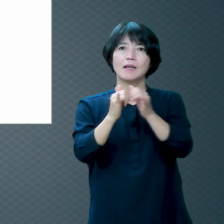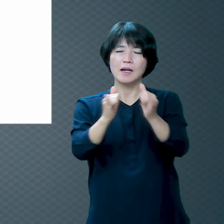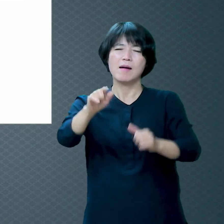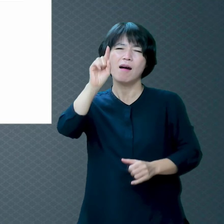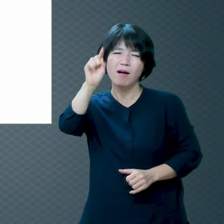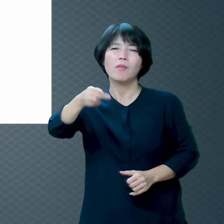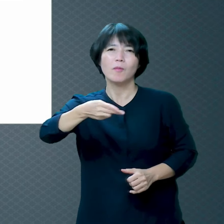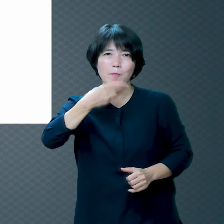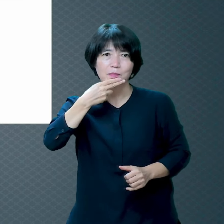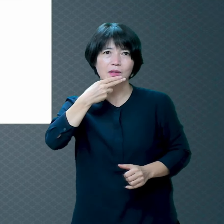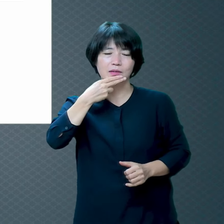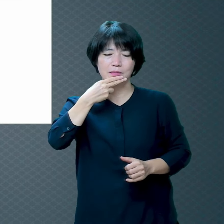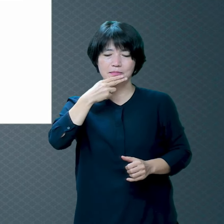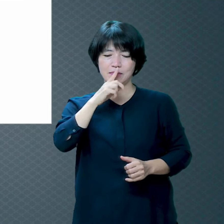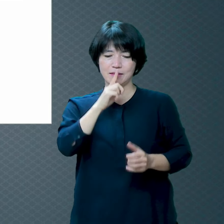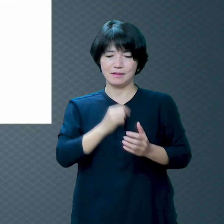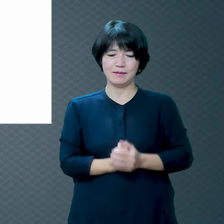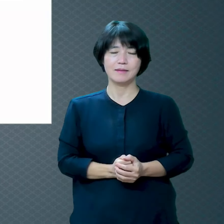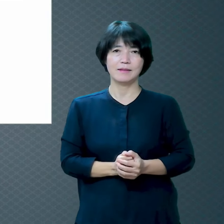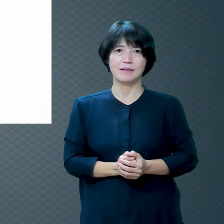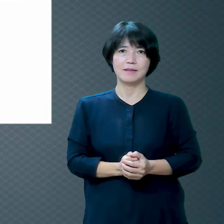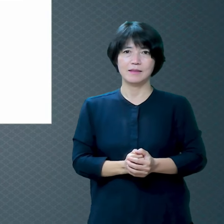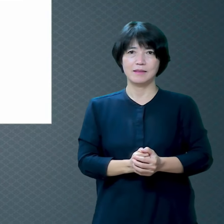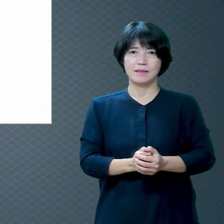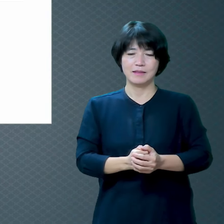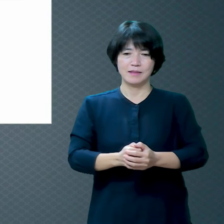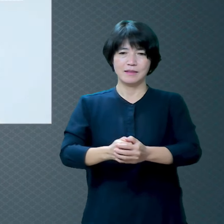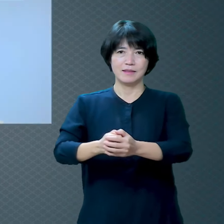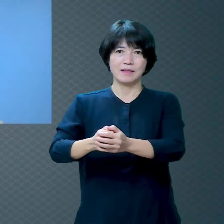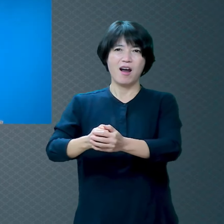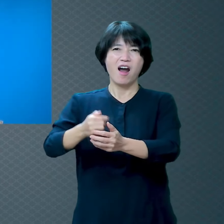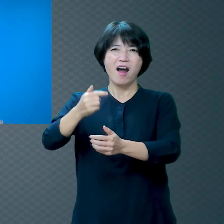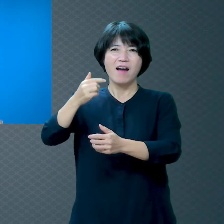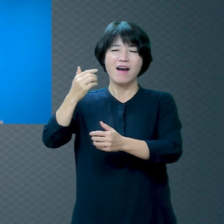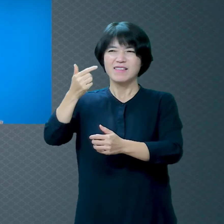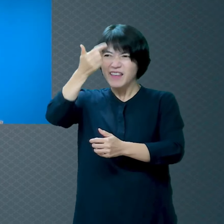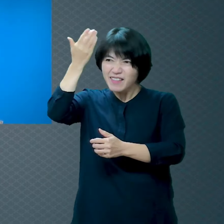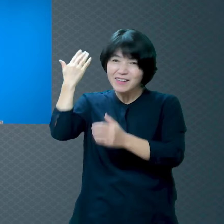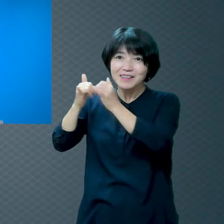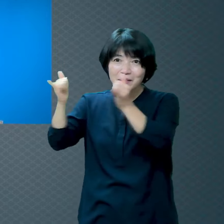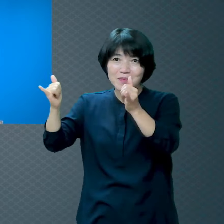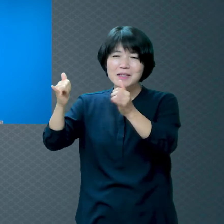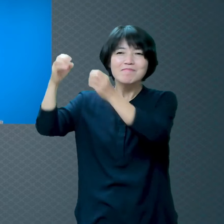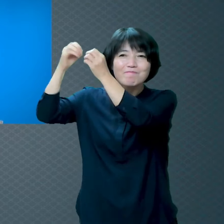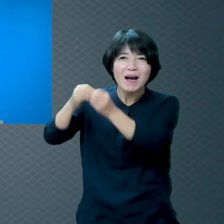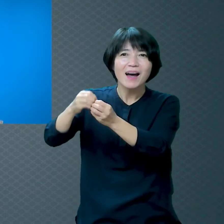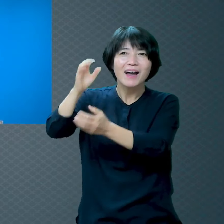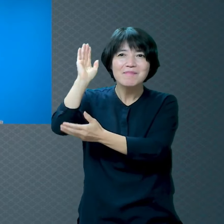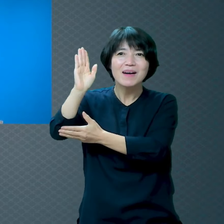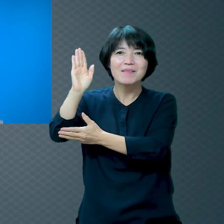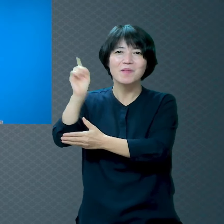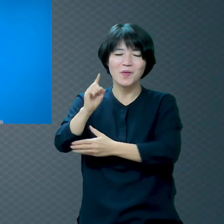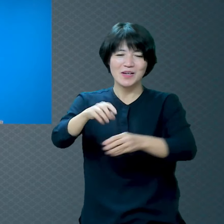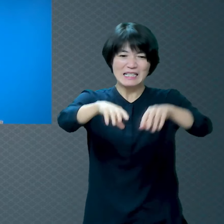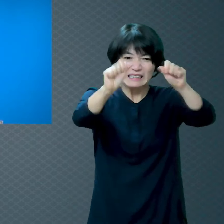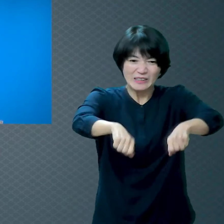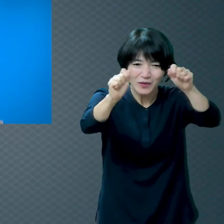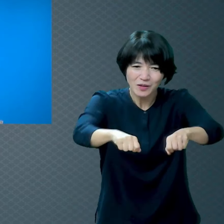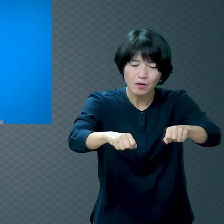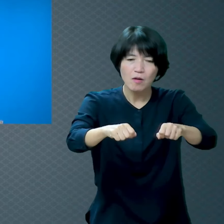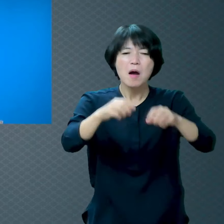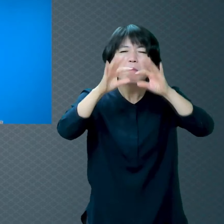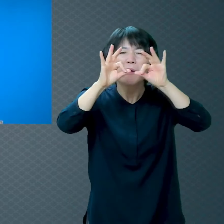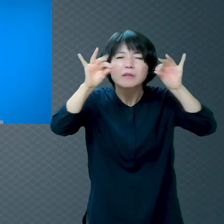하는 말 기억하시나요 털어서 먼지 안 나는 사람 아무도 없어요 무슨